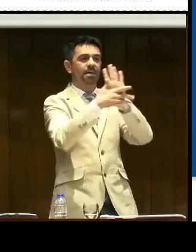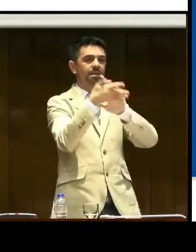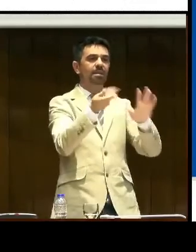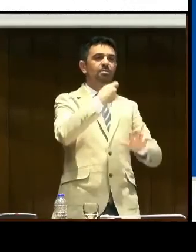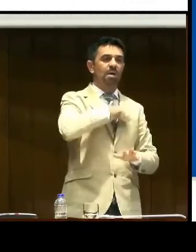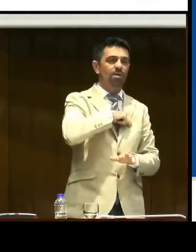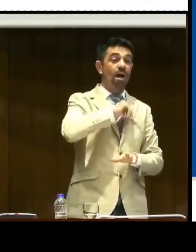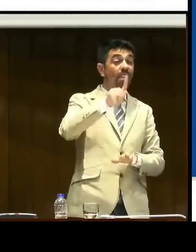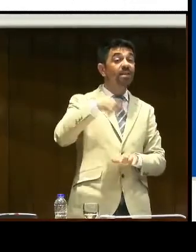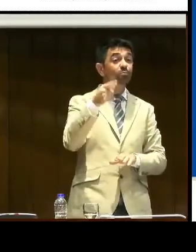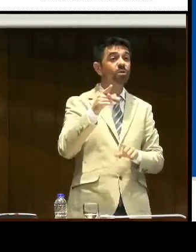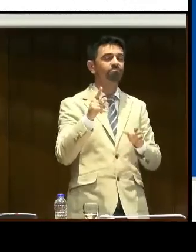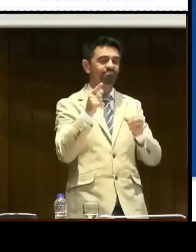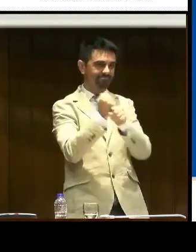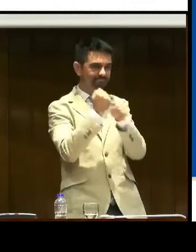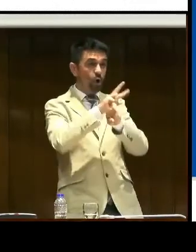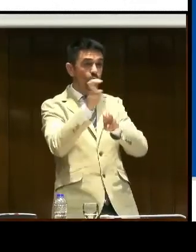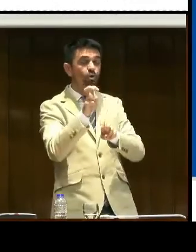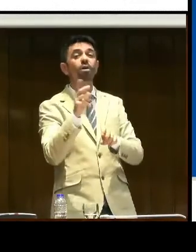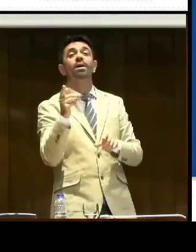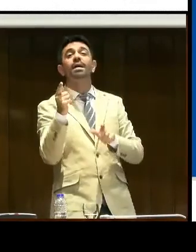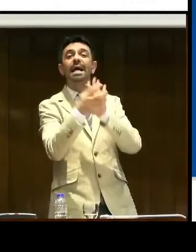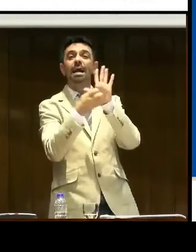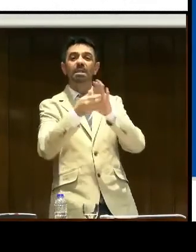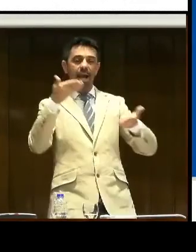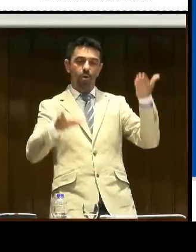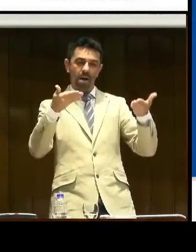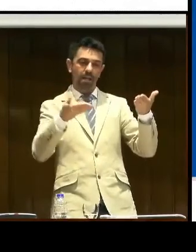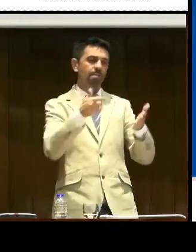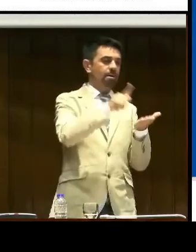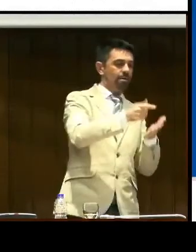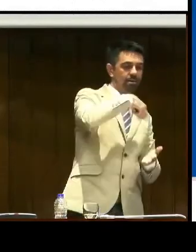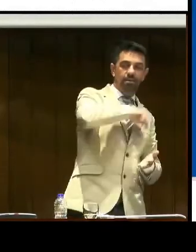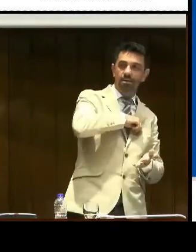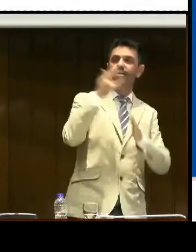gramática comparativa español, lengua de signos española.